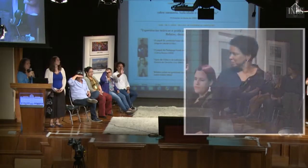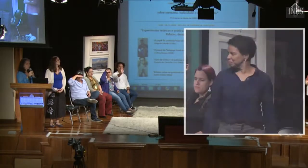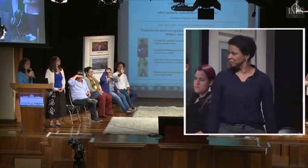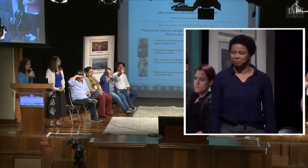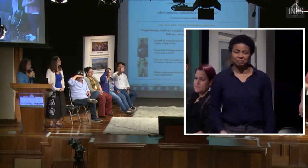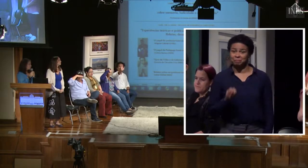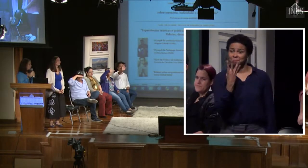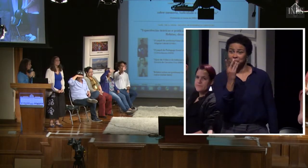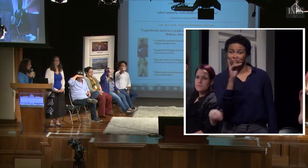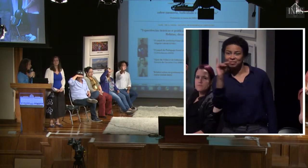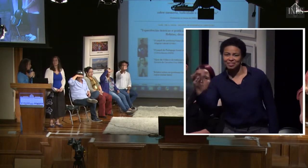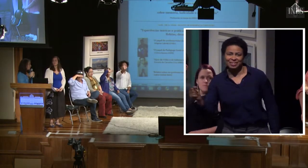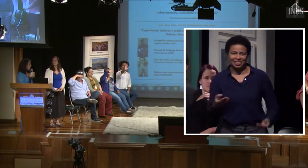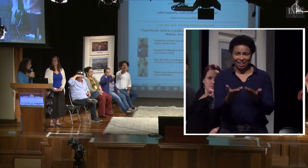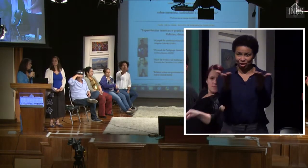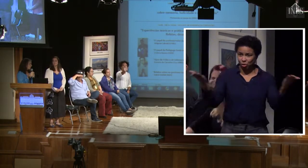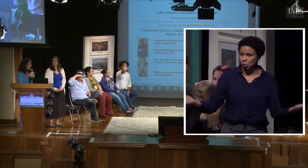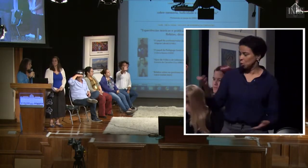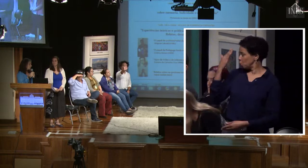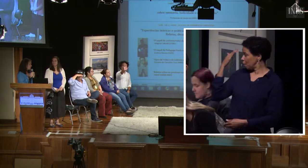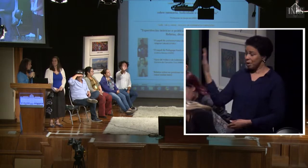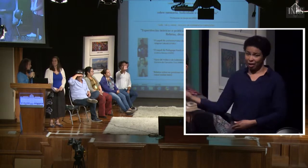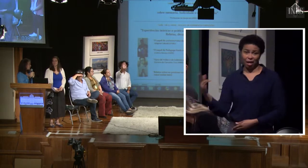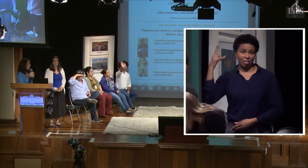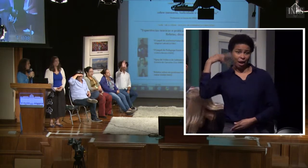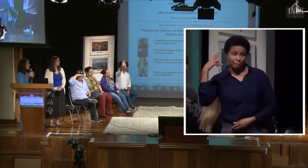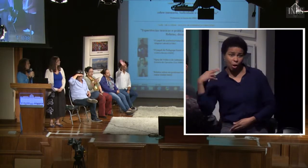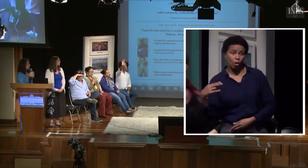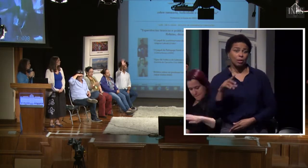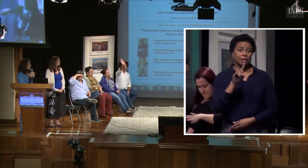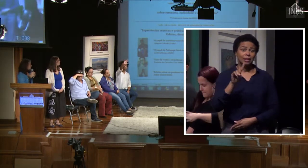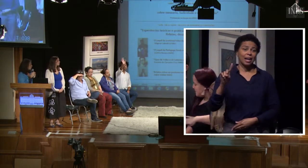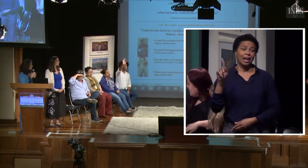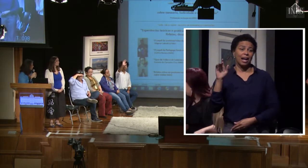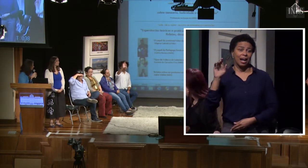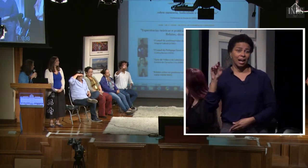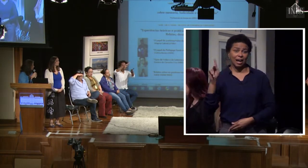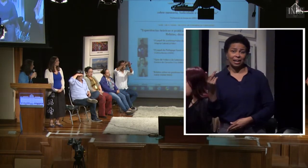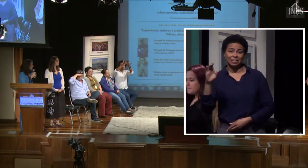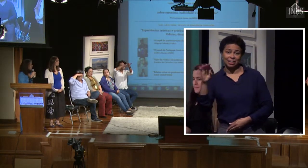Bom dia a todos. Obrigada, Ramon, da DHCT e DBase. Obrigada aos professores dessa mesa.